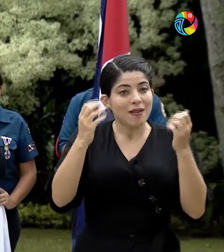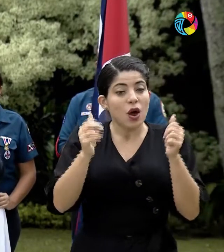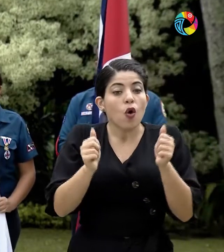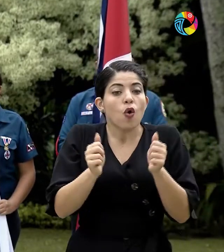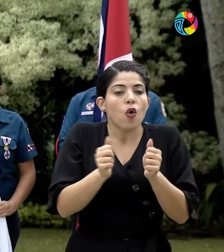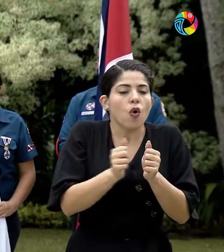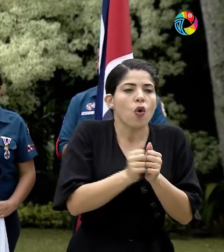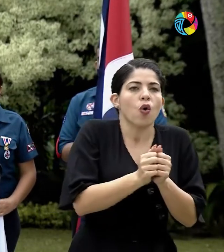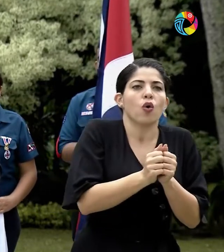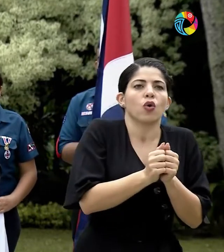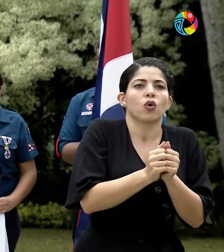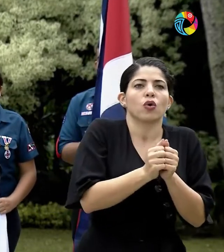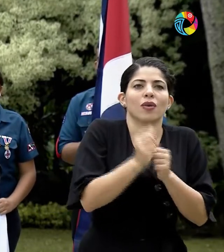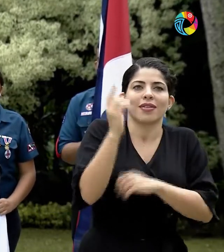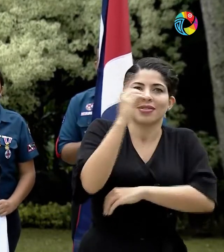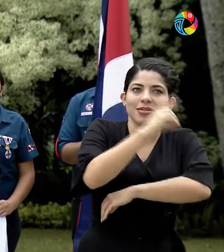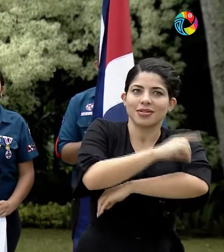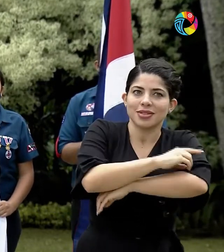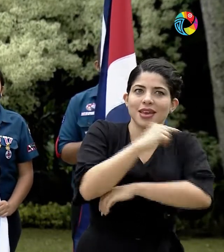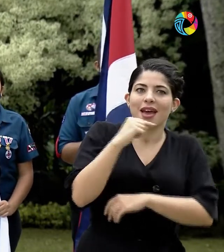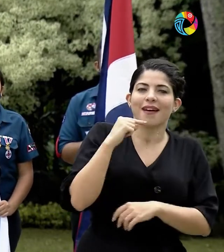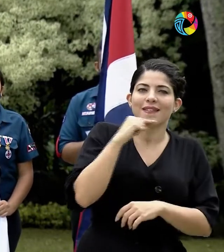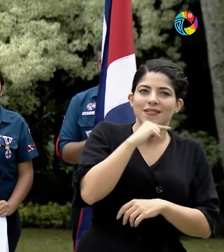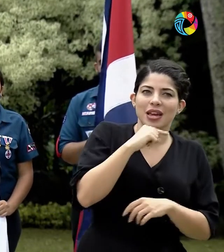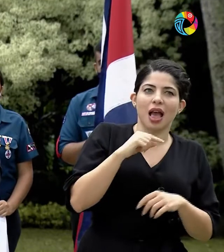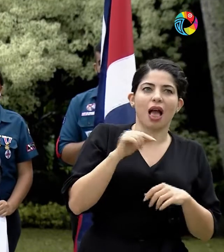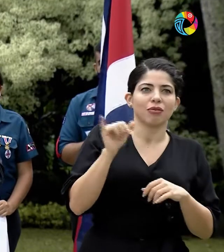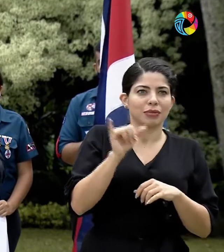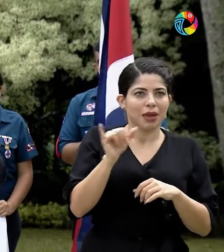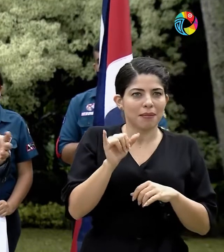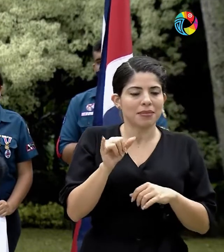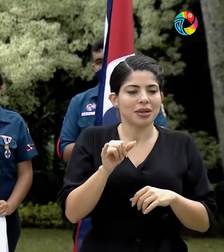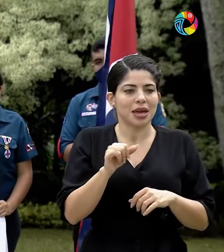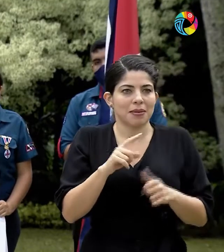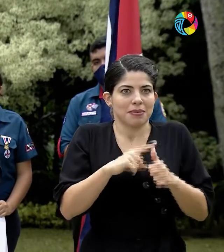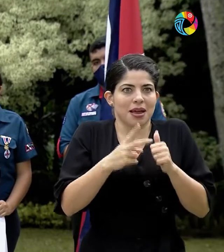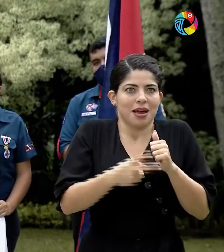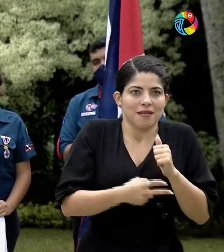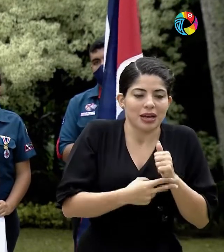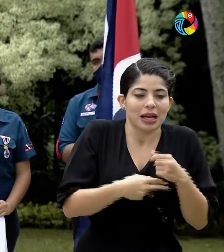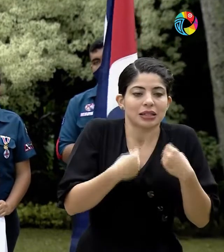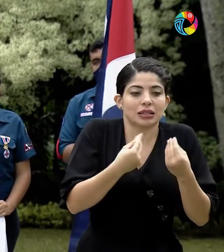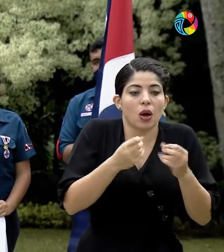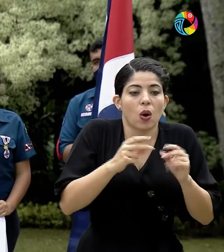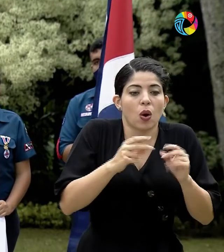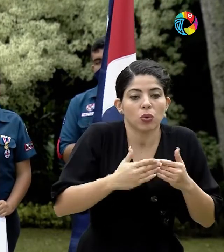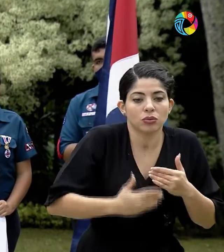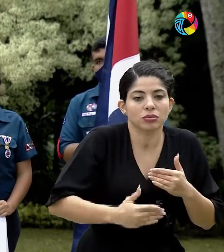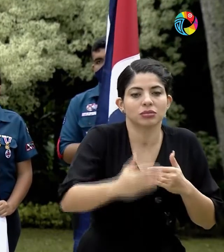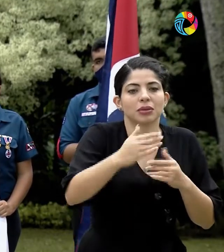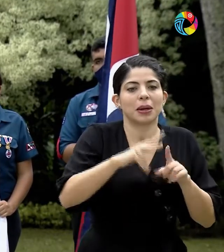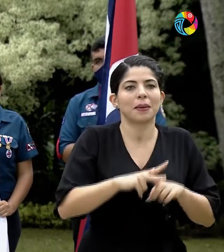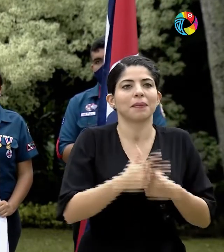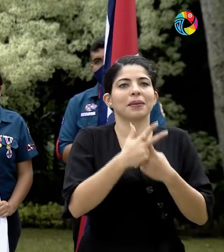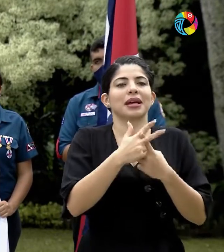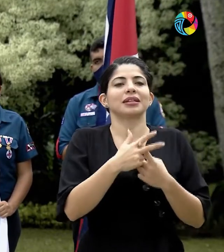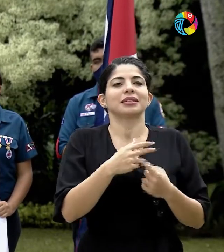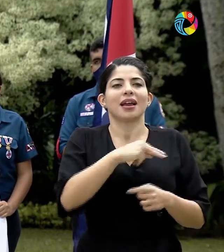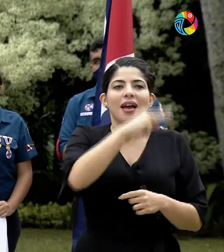un día festivo, feriado asociado, que da la apertura a una época de esperanza como lo es diciembre y la